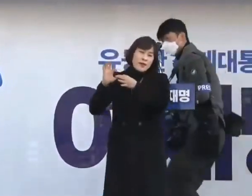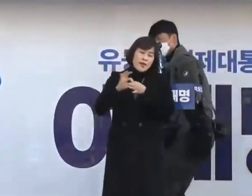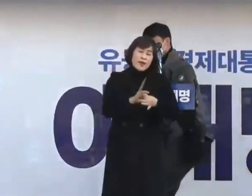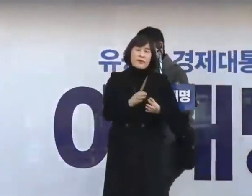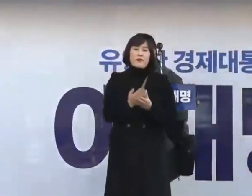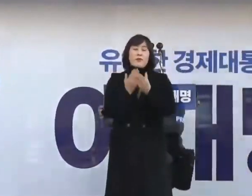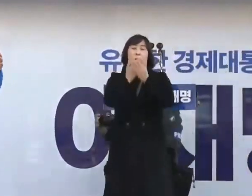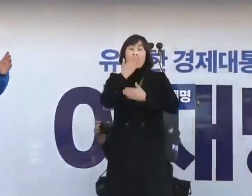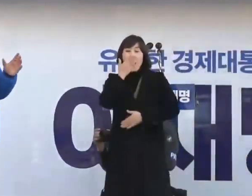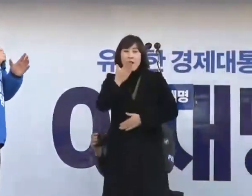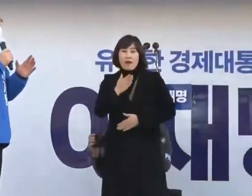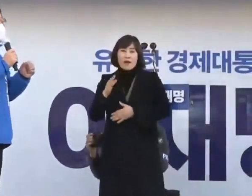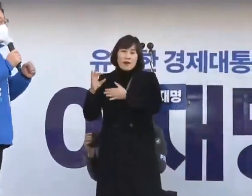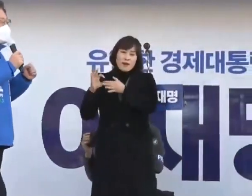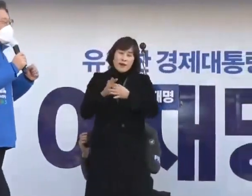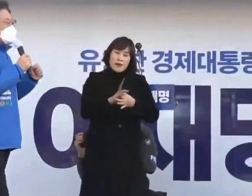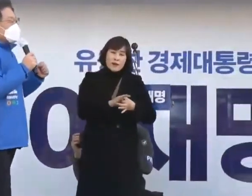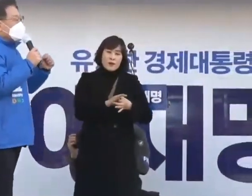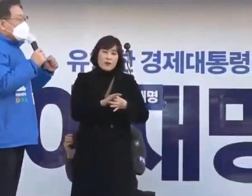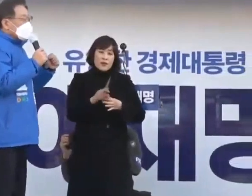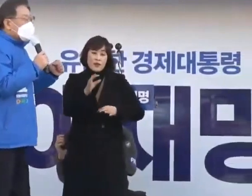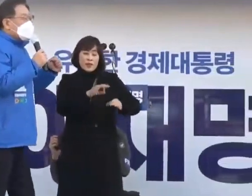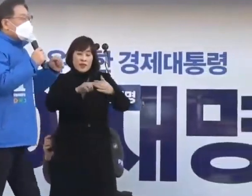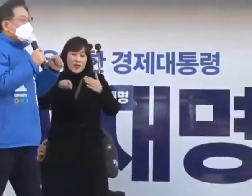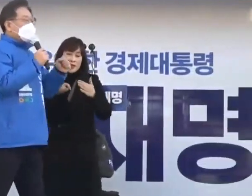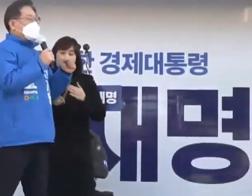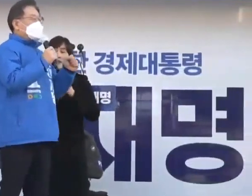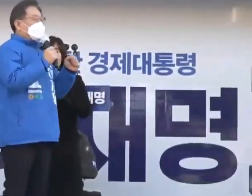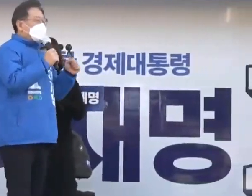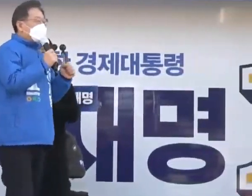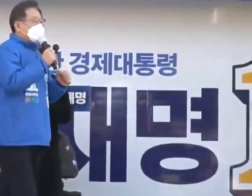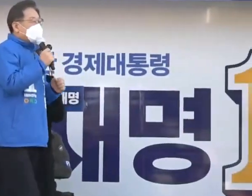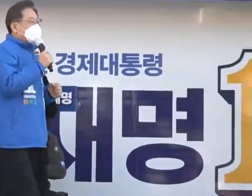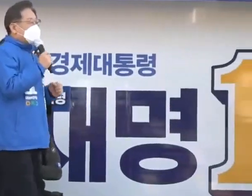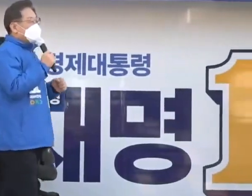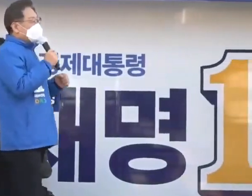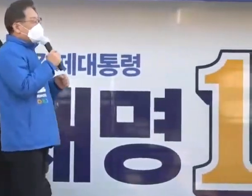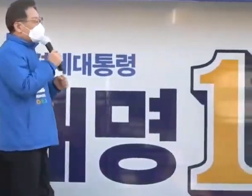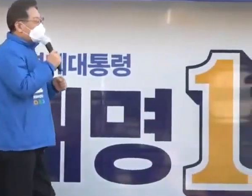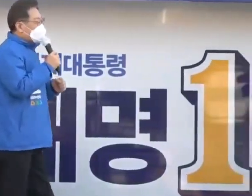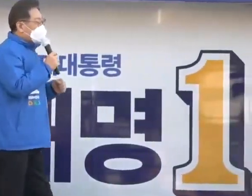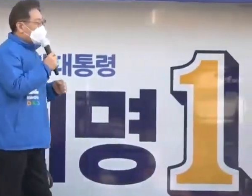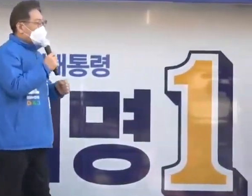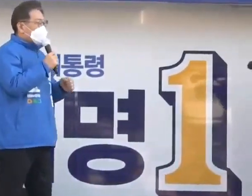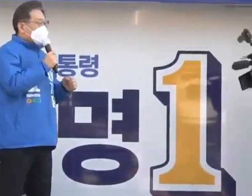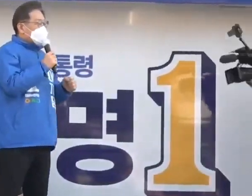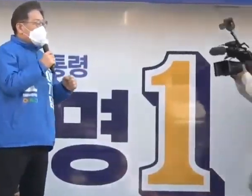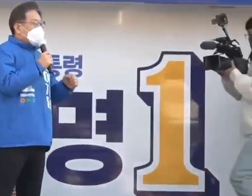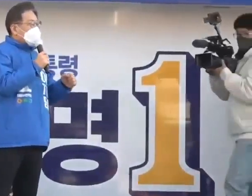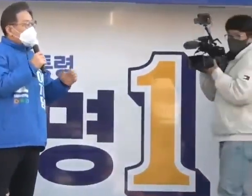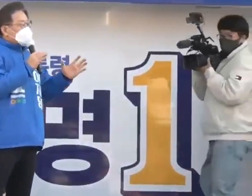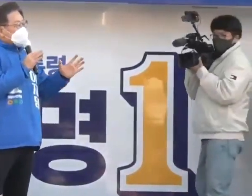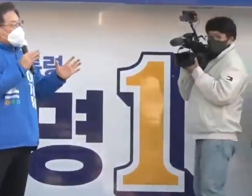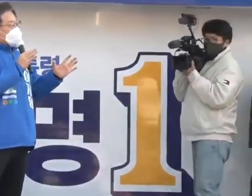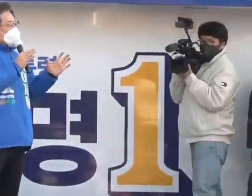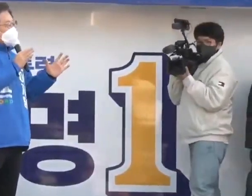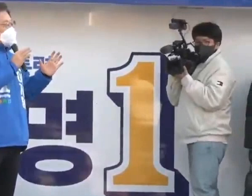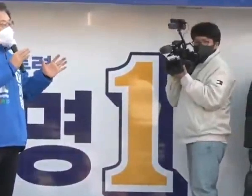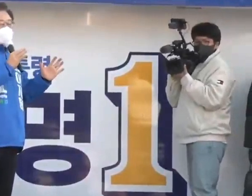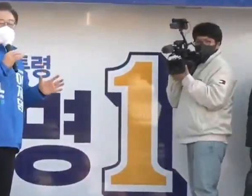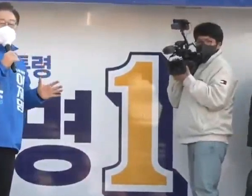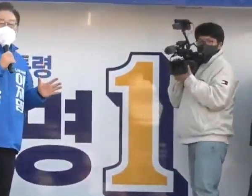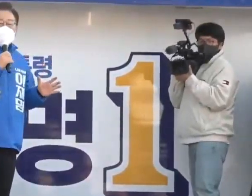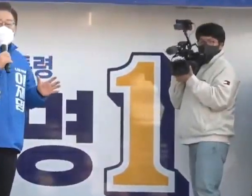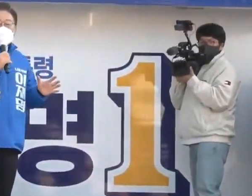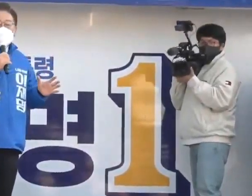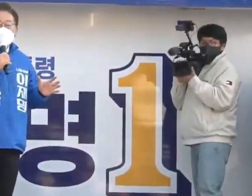성장하고 지속적으로 성장한 경제 속에서 기회가 늘어나고 늘어난 기회 때문에 우리 청년들이 남녀로 갈라 싸우지 않아도